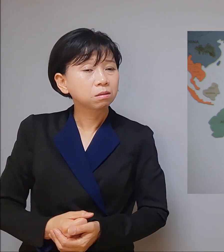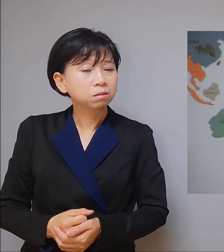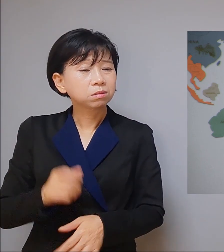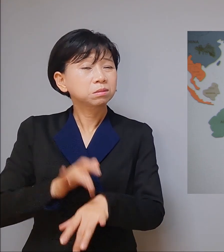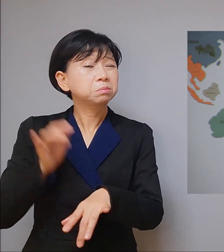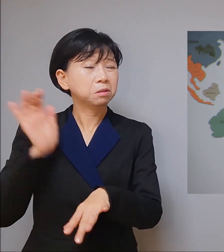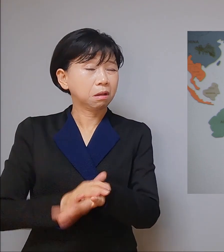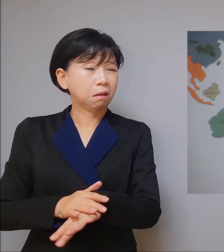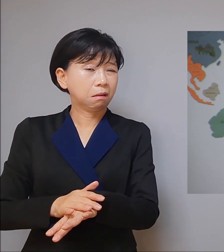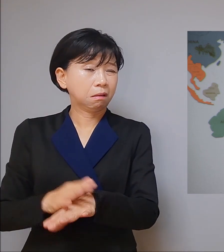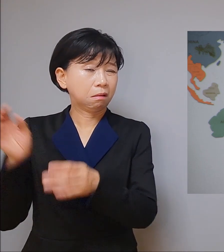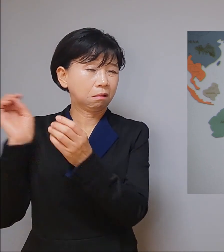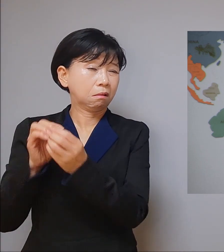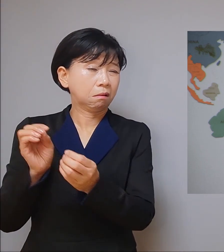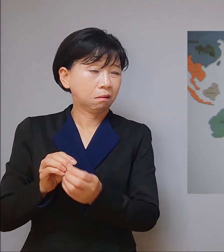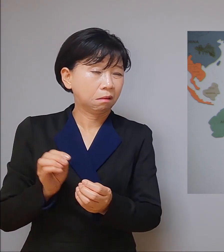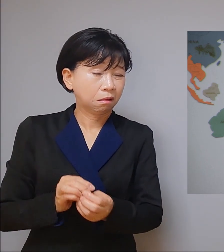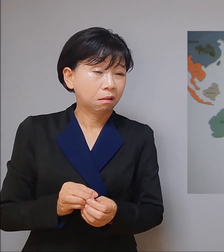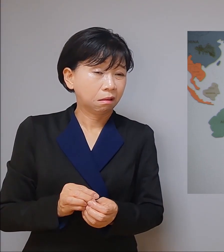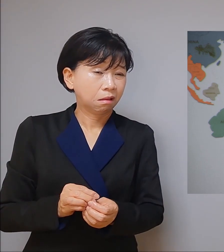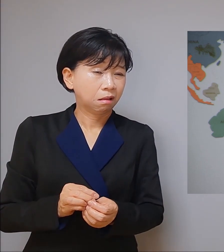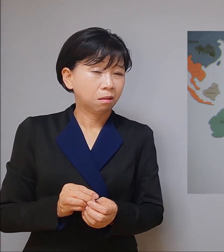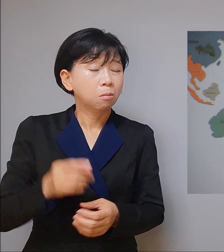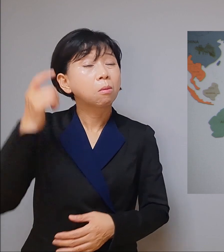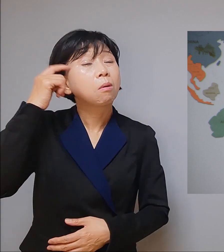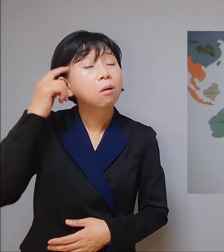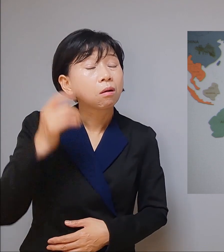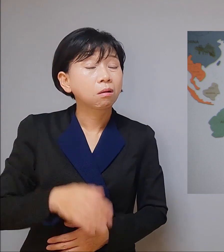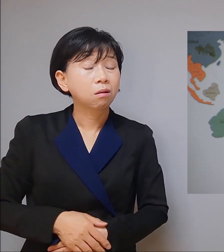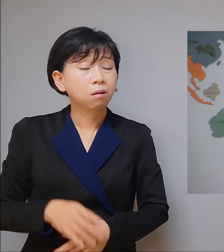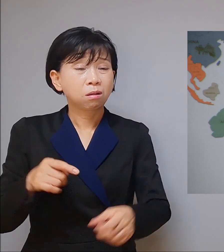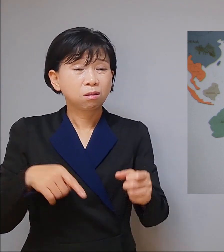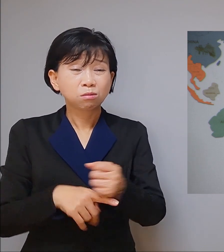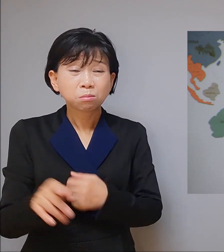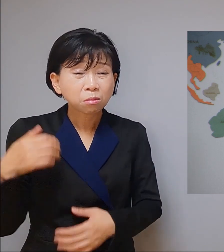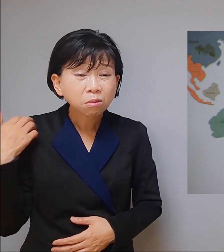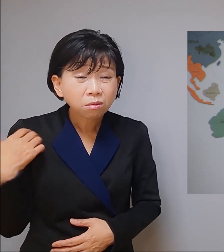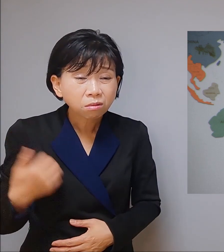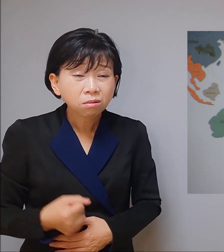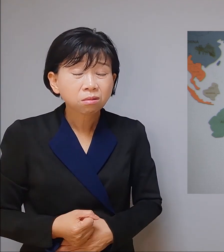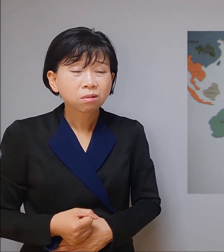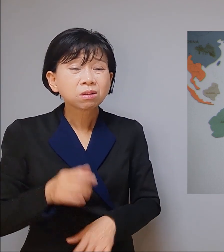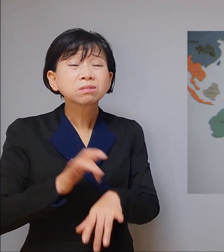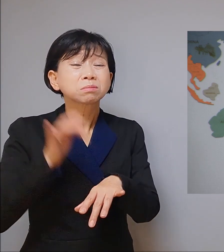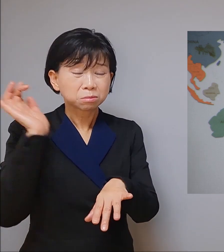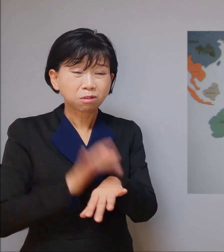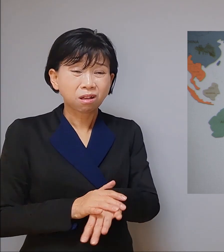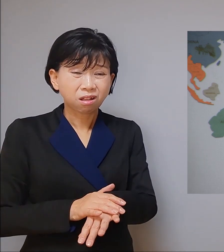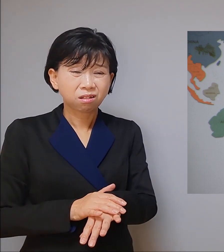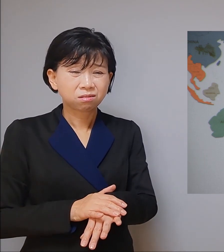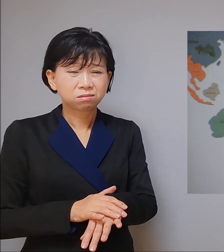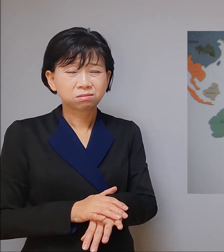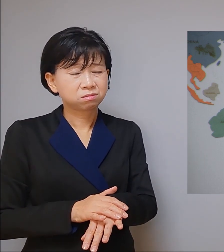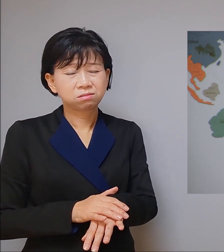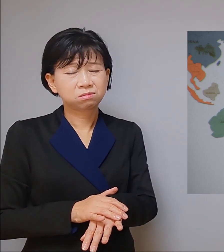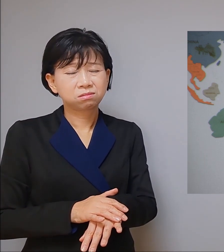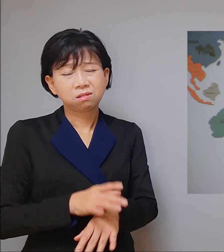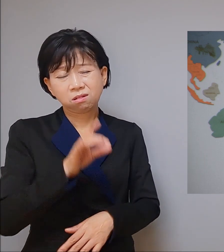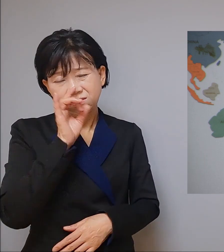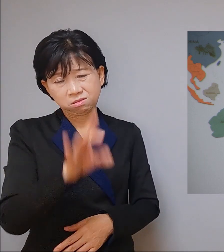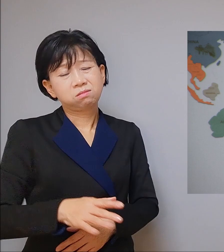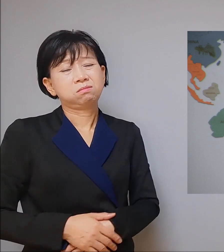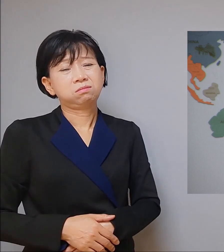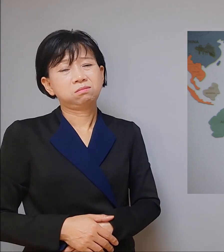우리는 단지 그 전통을 유지하기 원합니다. 그런데 왜 그렇게 하는지 이유도 모릅니다. 그저 습관처럼 하는 겁니다.